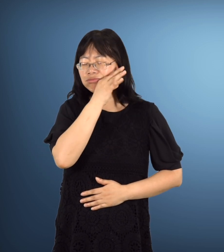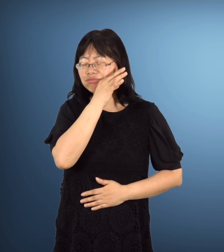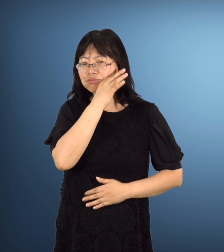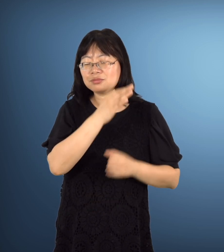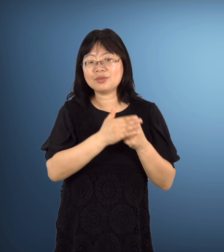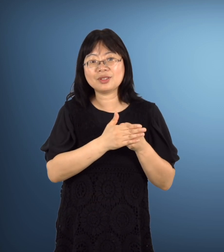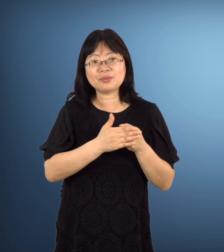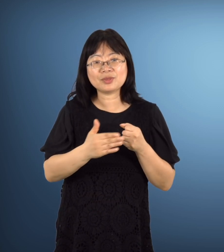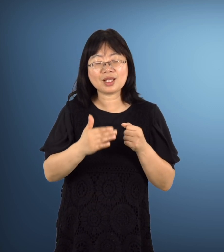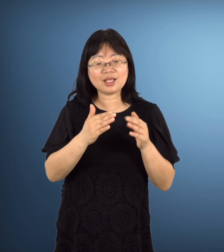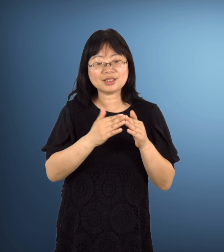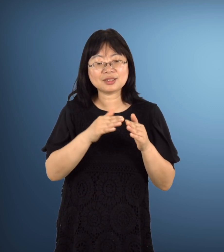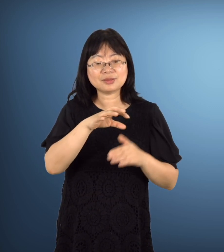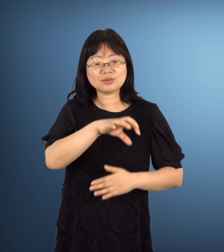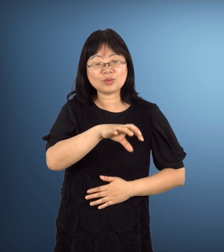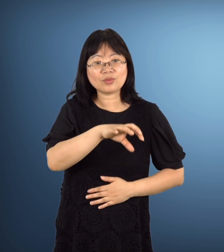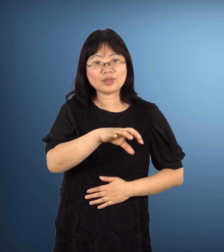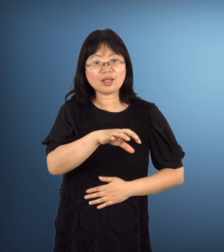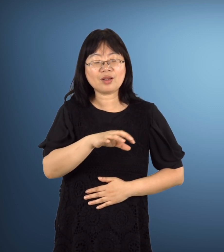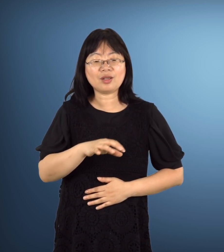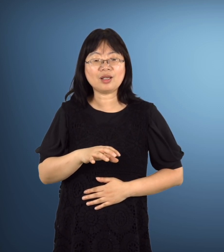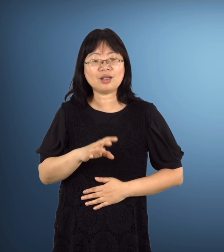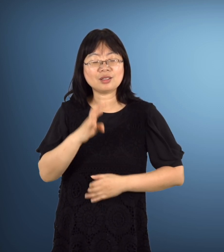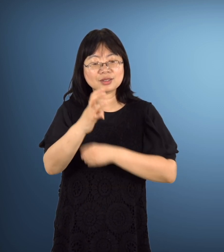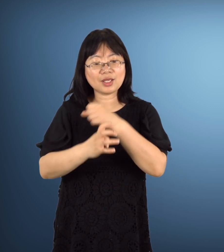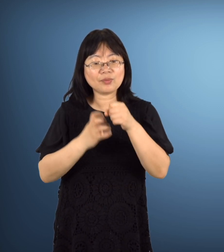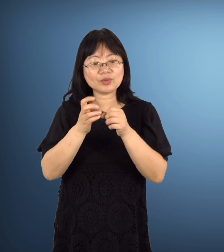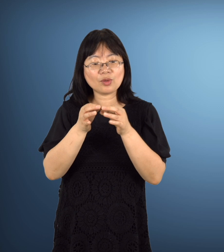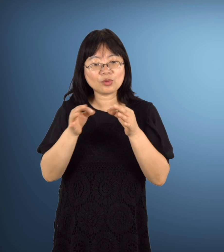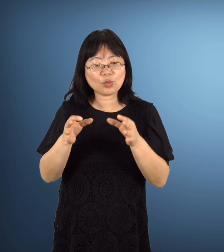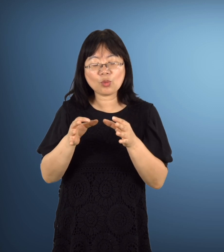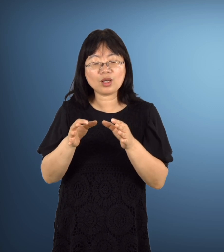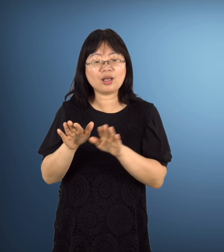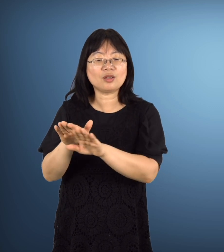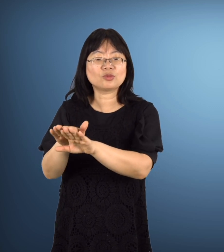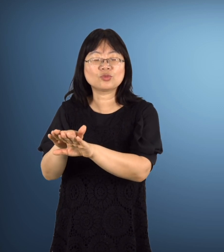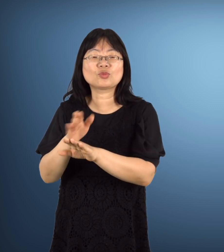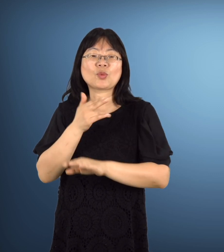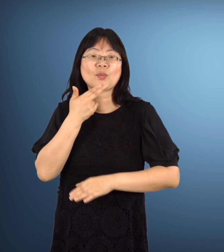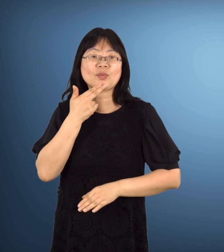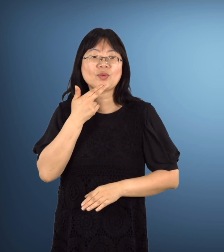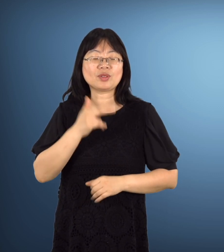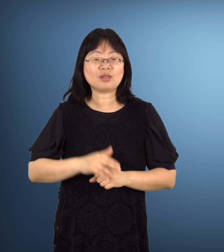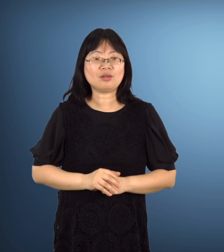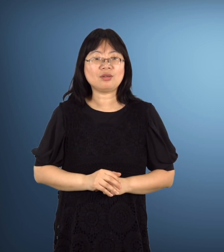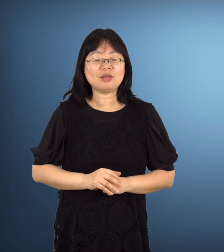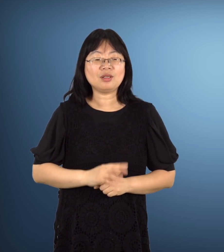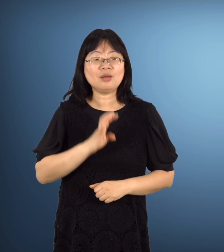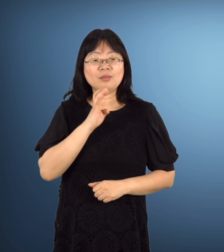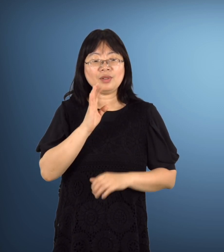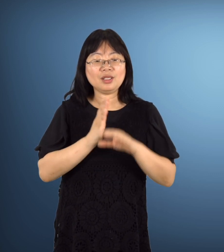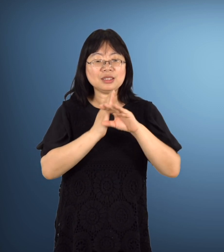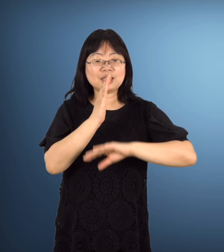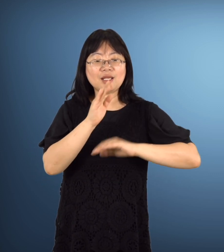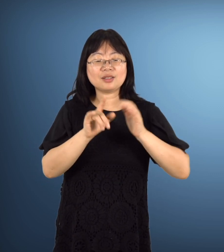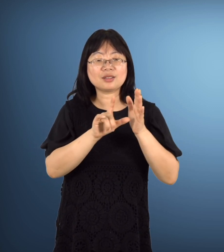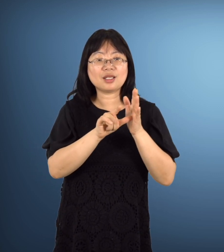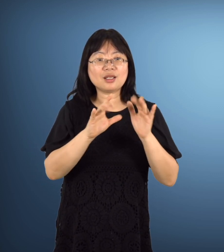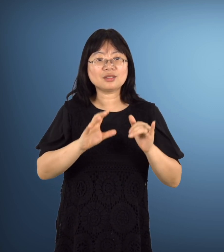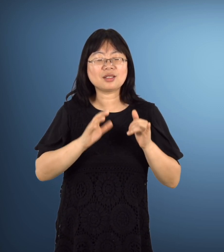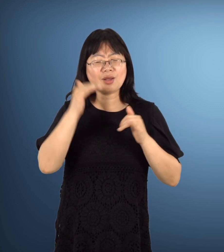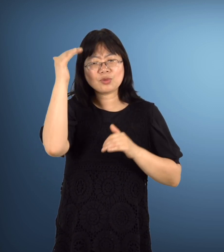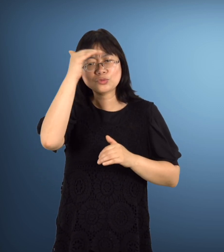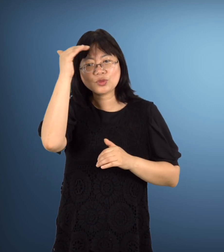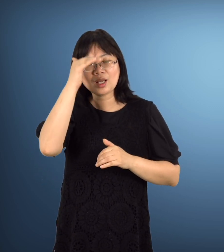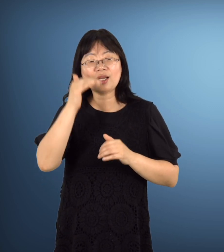부끄럽다고 집에서 40년간을 내놓질 않았어요. 이게 40 넘어서 세상